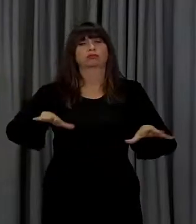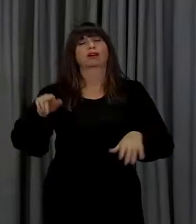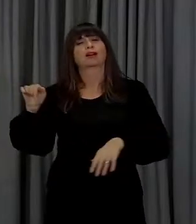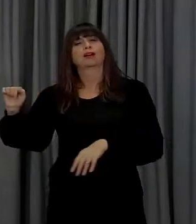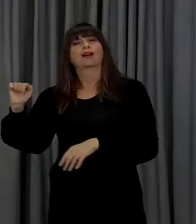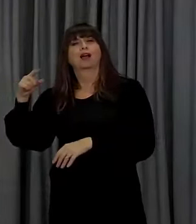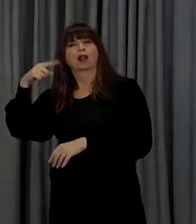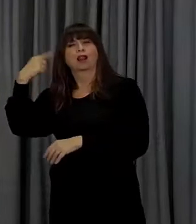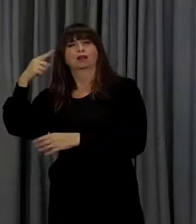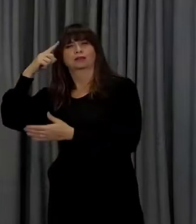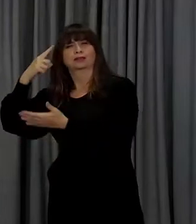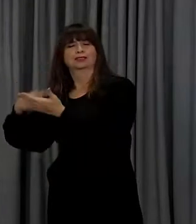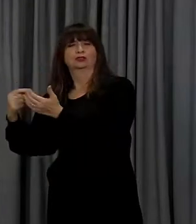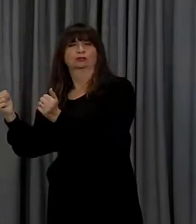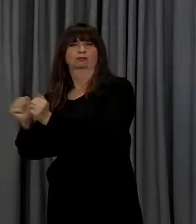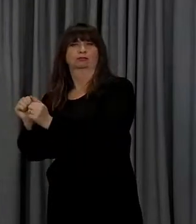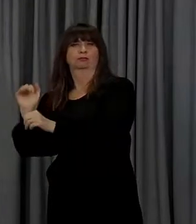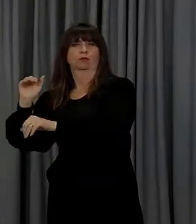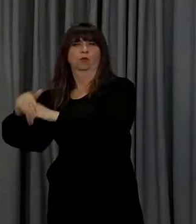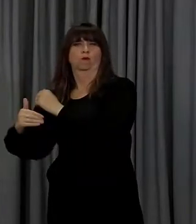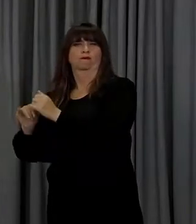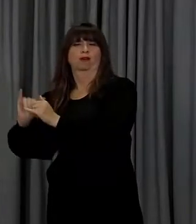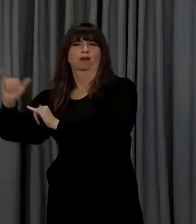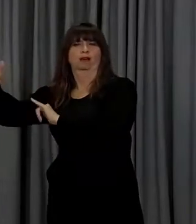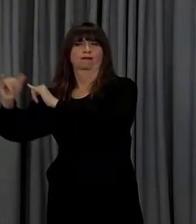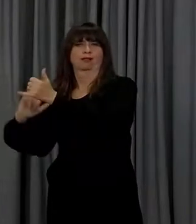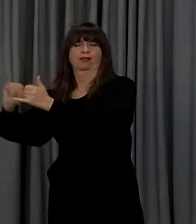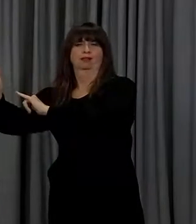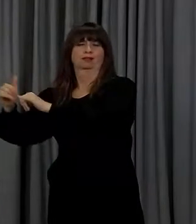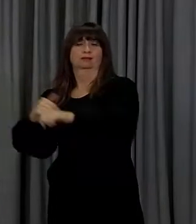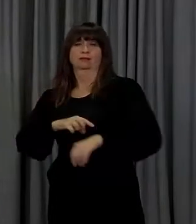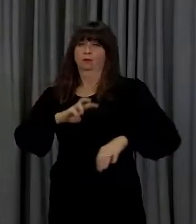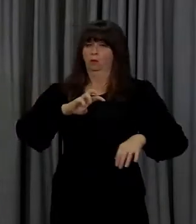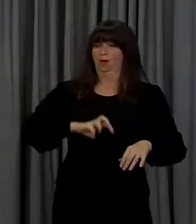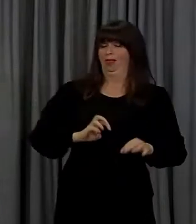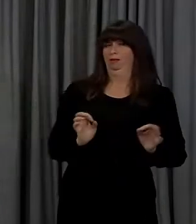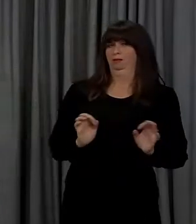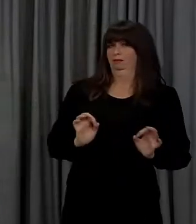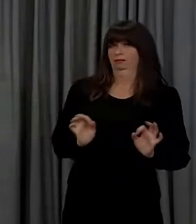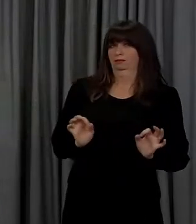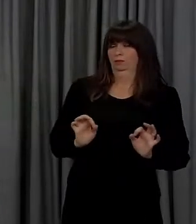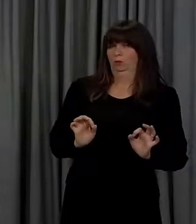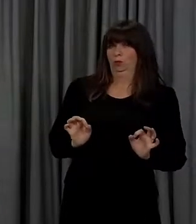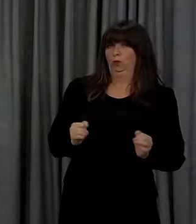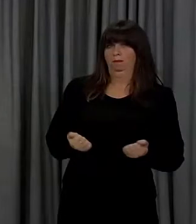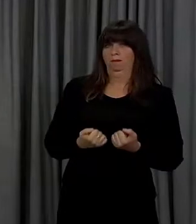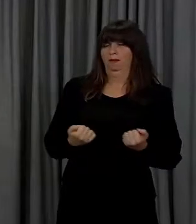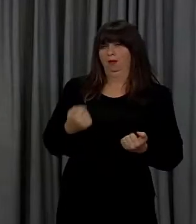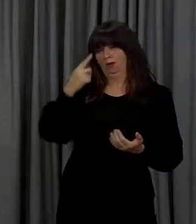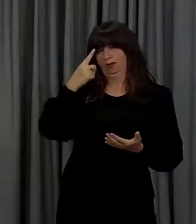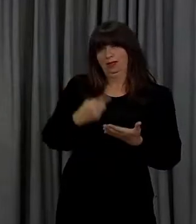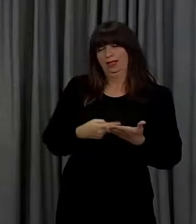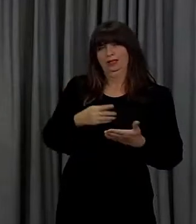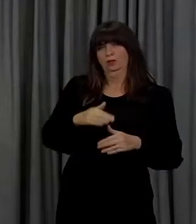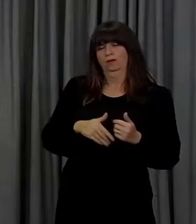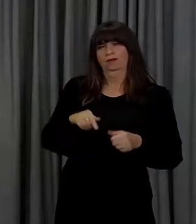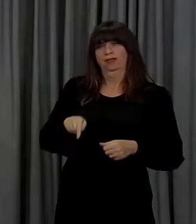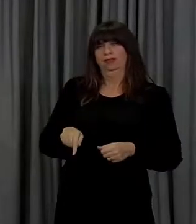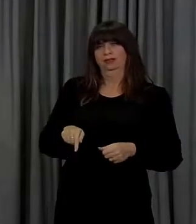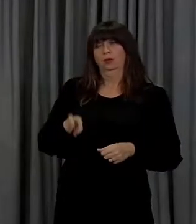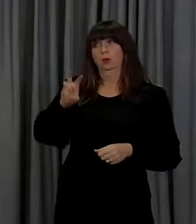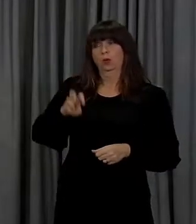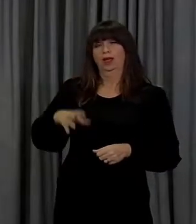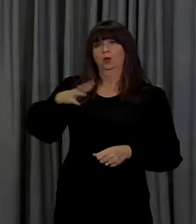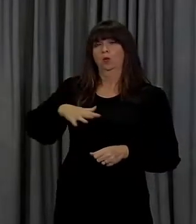gyda'n gilydd, er enghraifft, o ran vaccines hefyd. Felly, dwi yn meddwl mae'r peth gorau yw ein bod ni